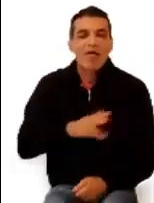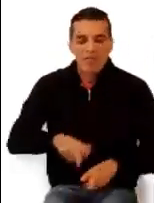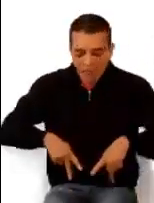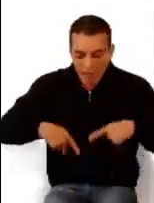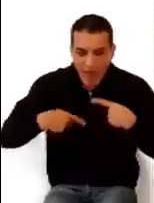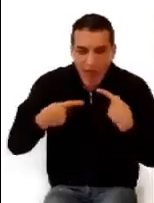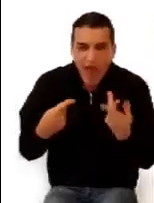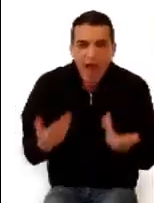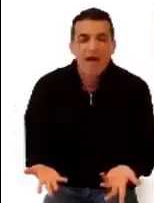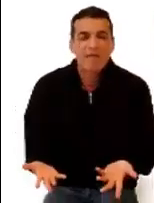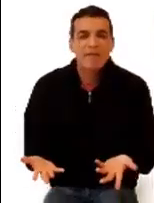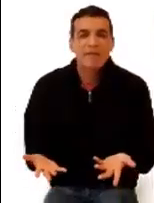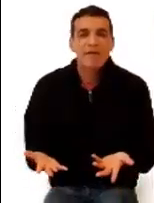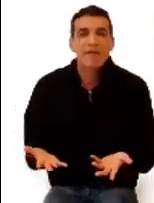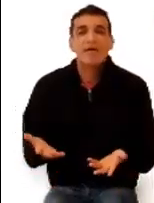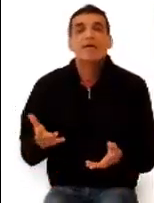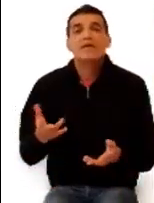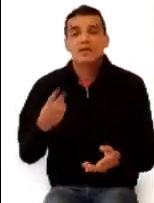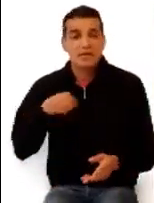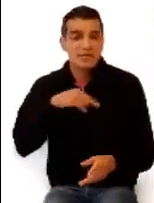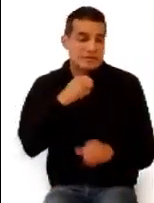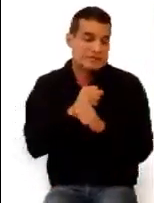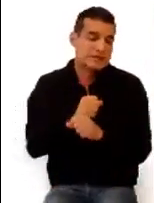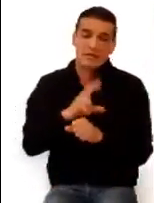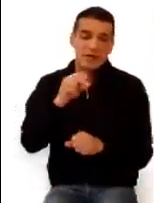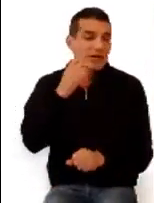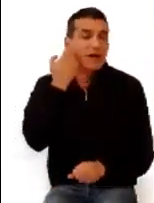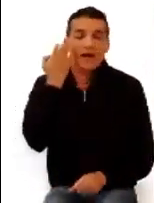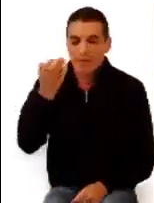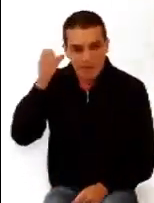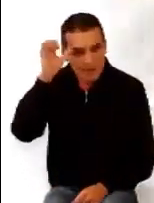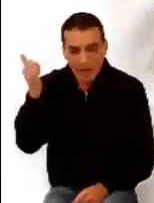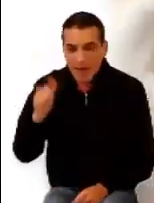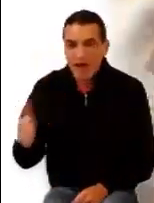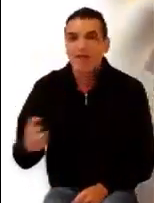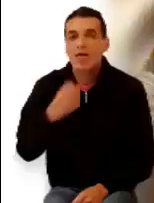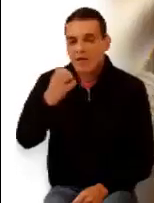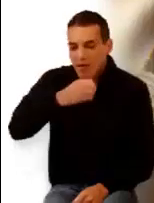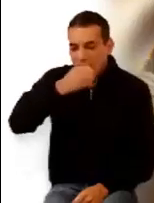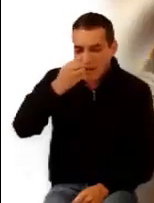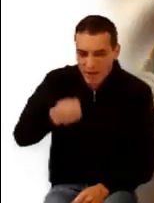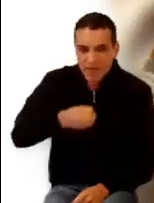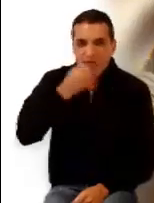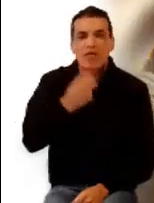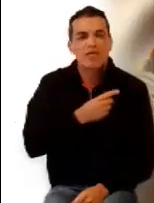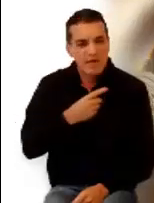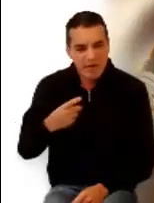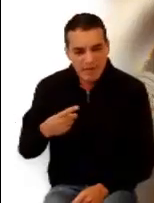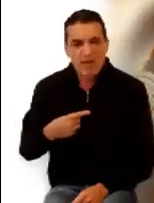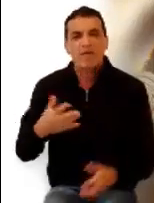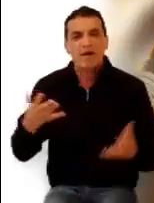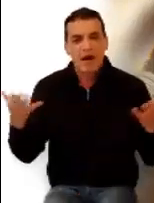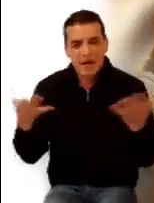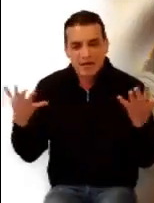nosotros mismos no ponernos en ocasión de pecado. Bella oración que tenemos que renovar y